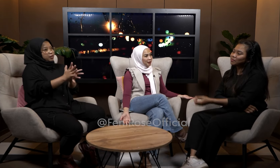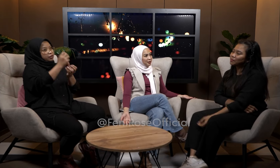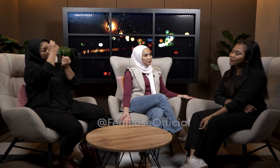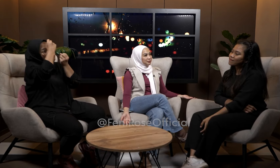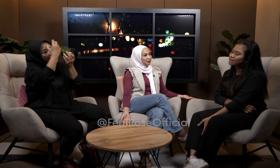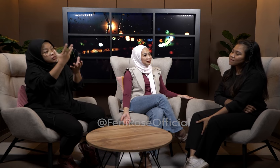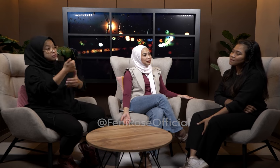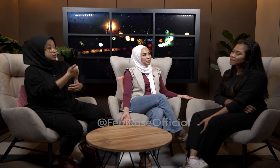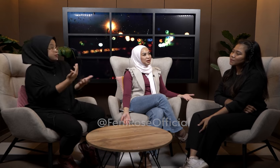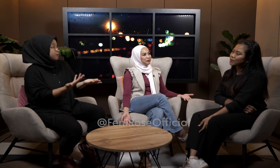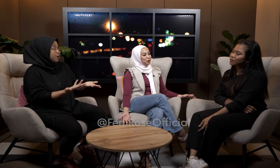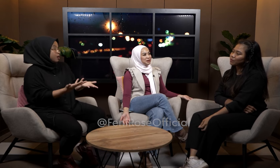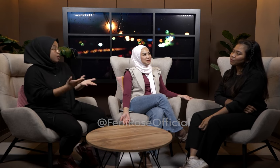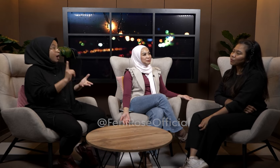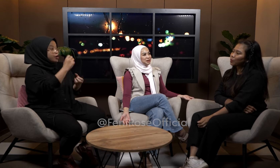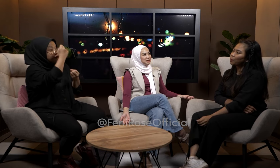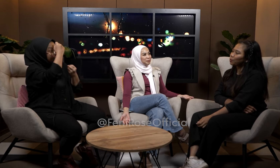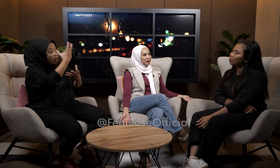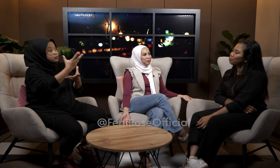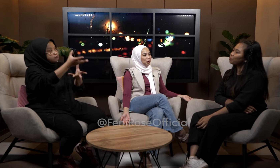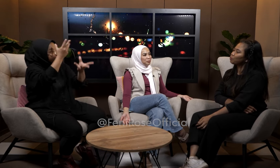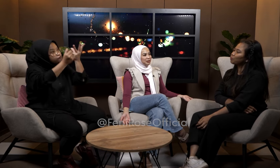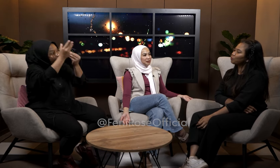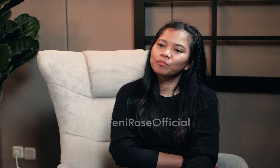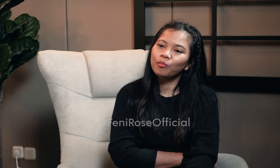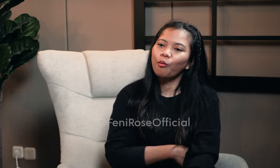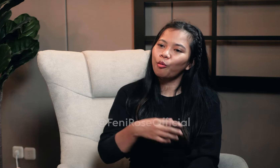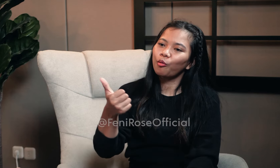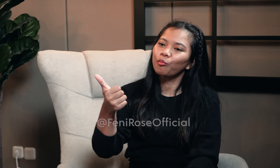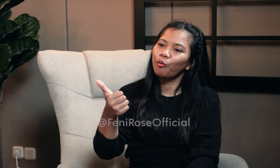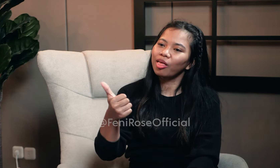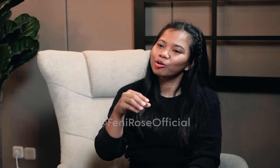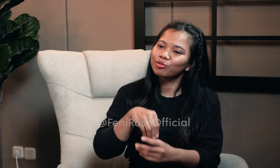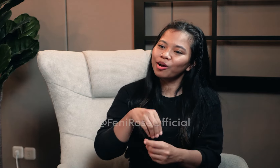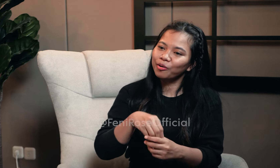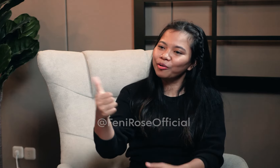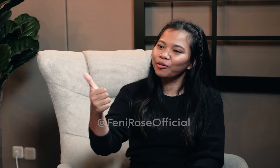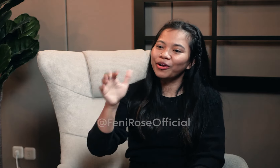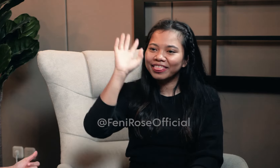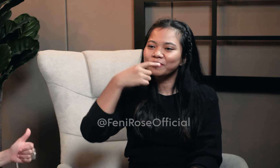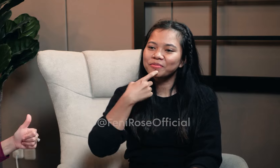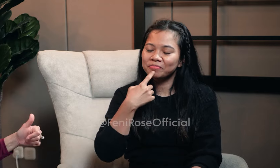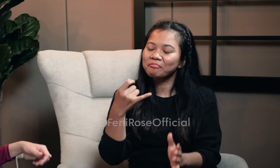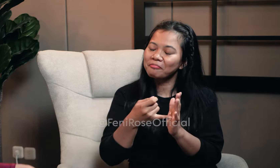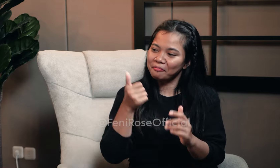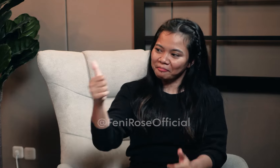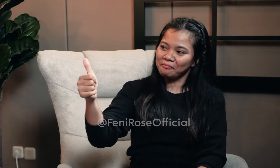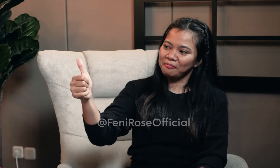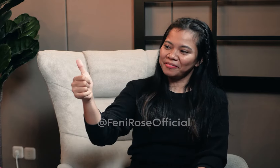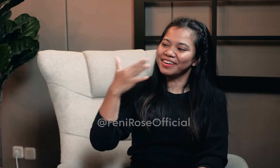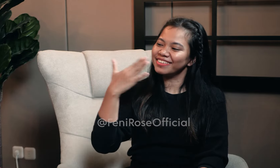kan ada banyak informasi yang bisa disampaikan melalui bahasa isyarat Oh bolehbleh terima kasih m masukannya Terima